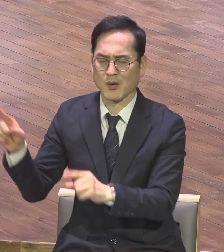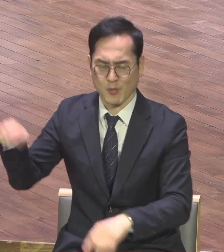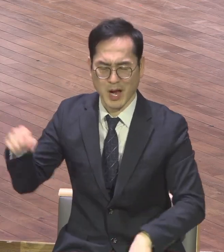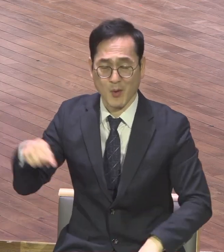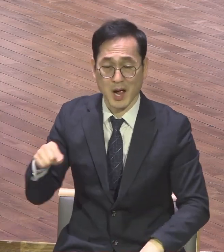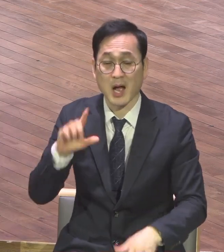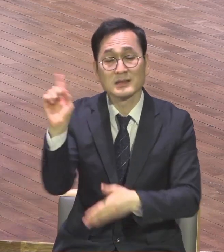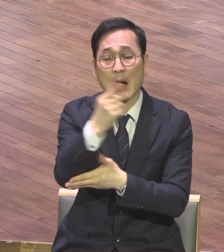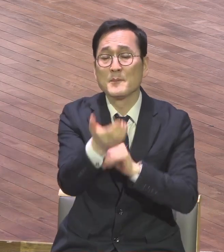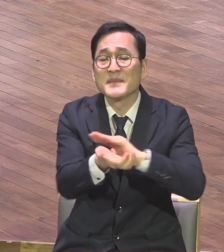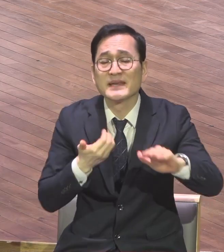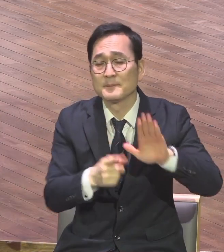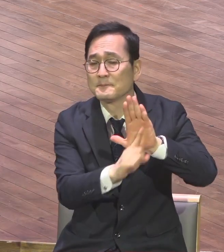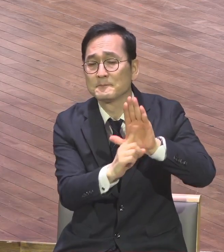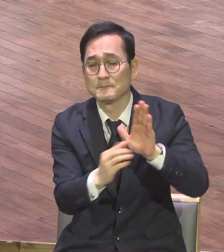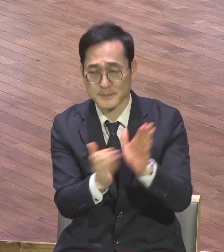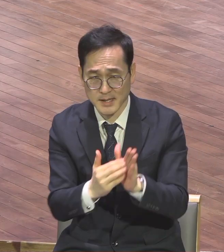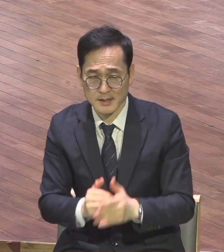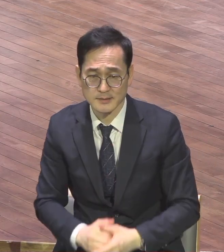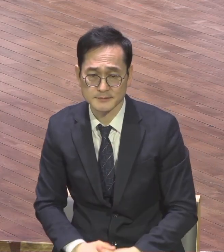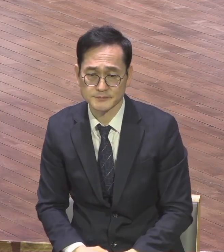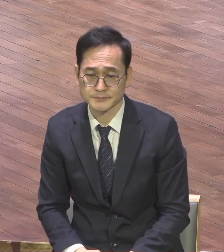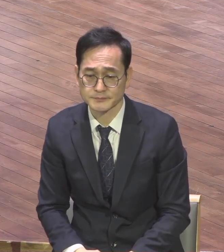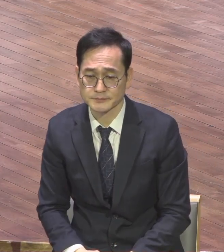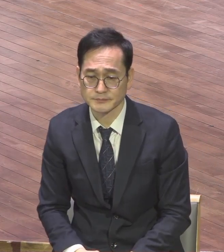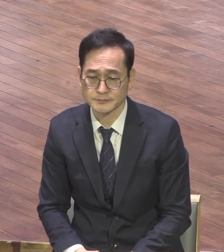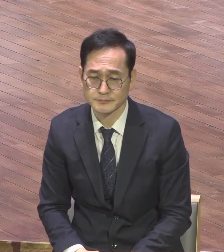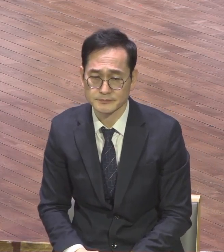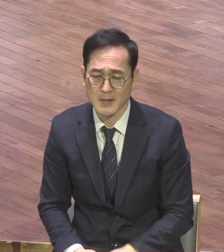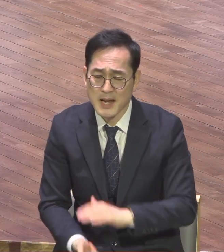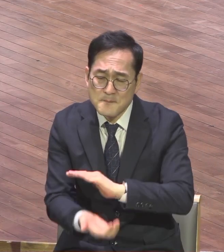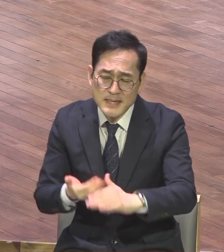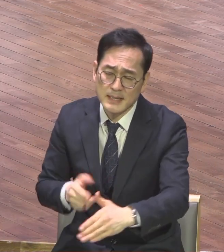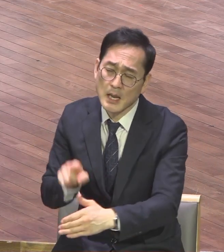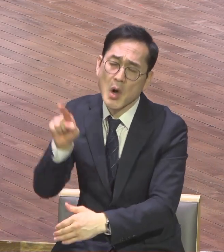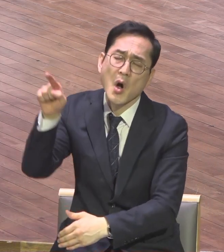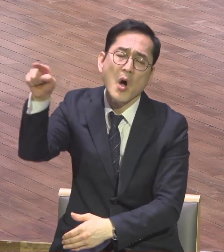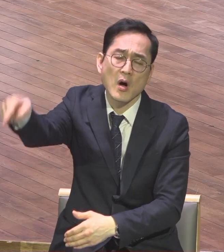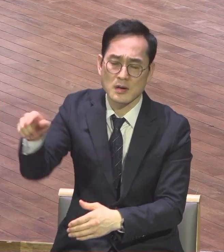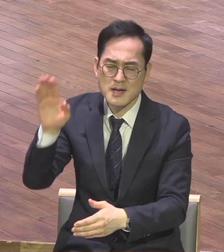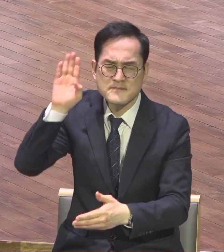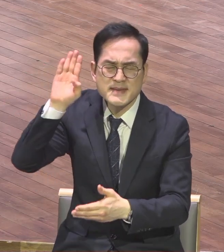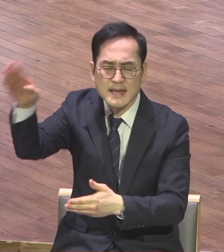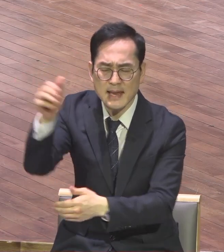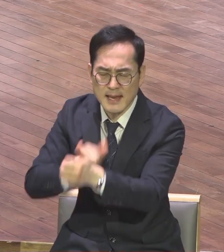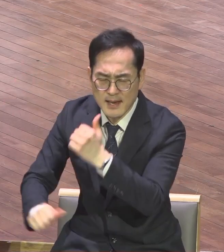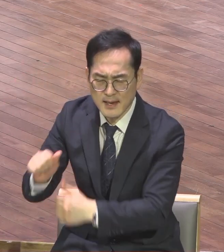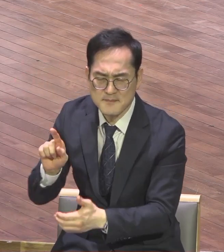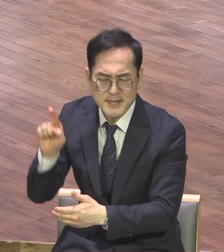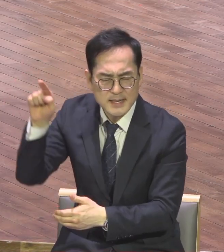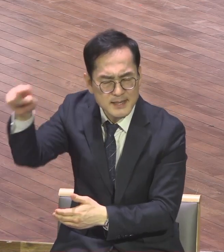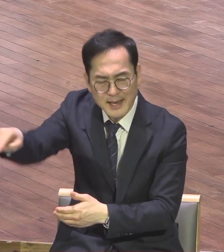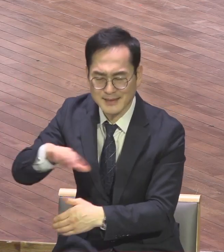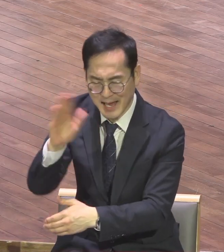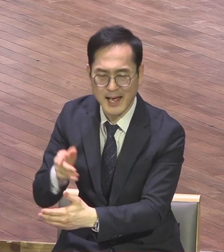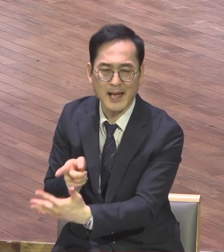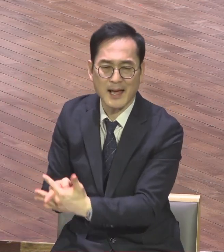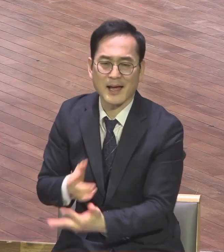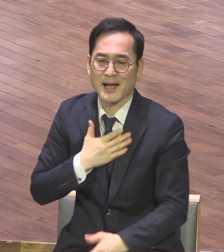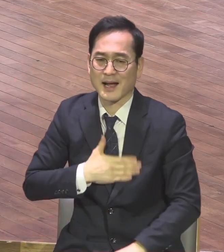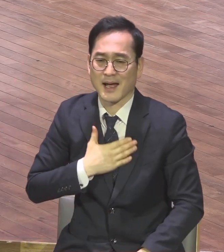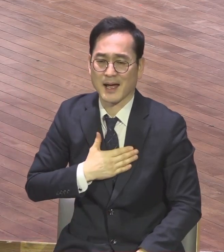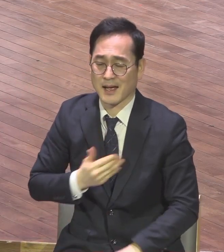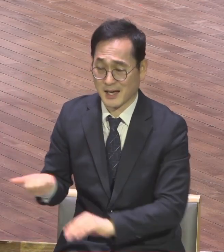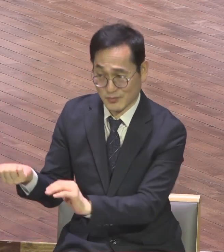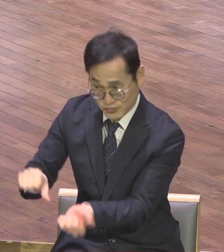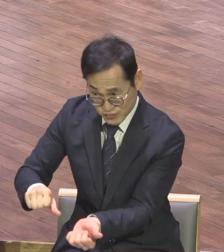다윗은 예수님의 부활을 미리 알고 보았다는 것입니다. 예수님의 육신이 썩음을 당하지 않고 부활하실 것을 다윗이